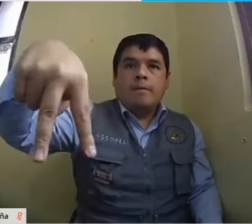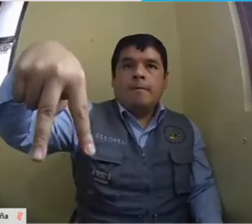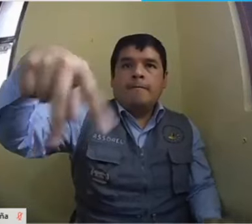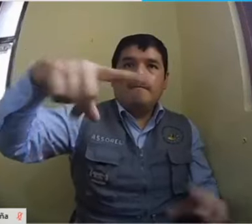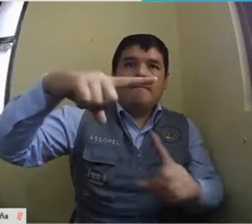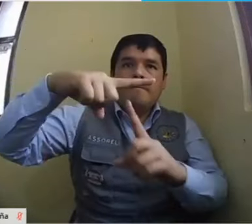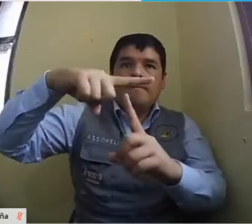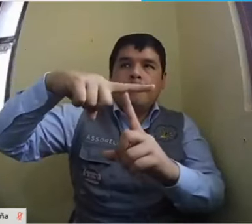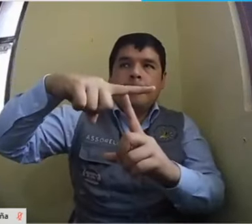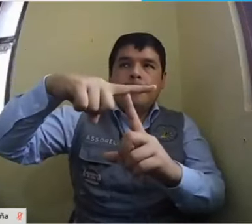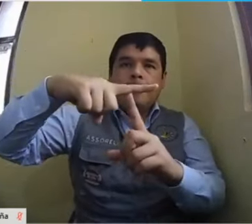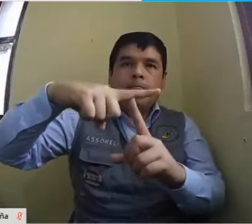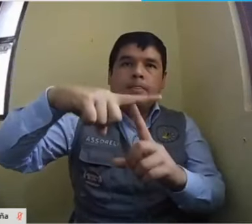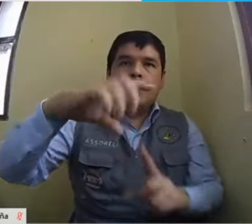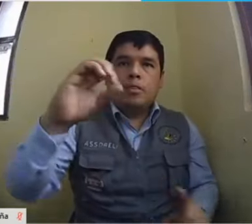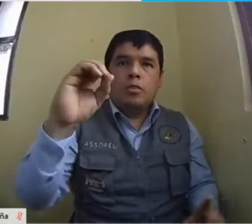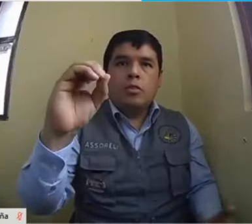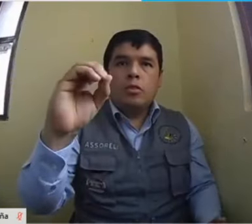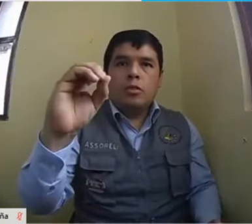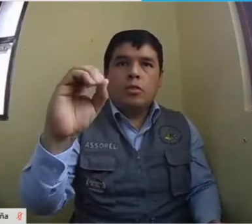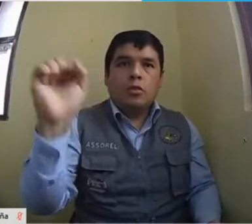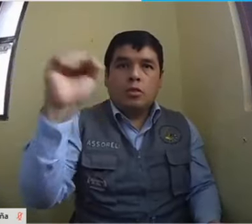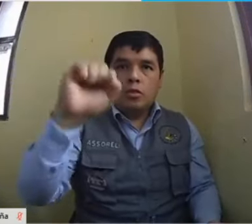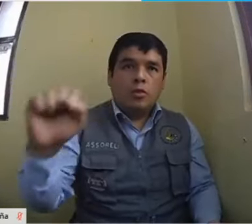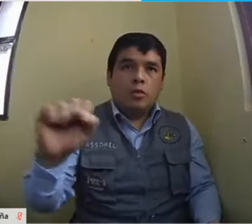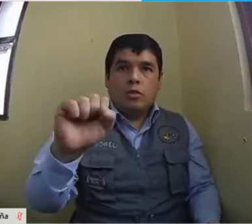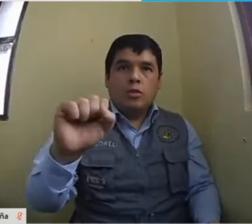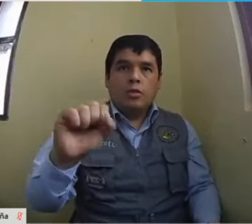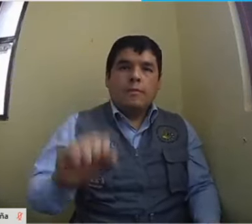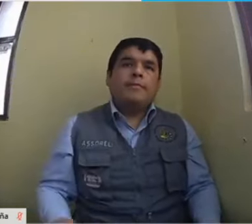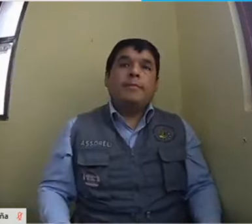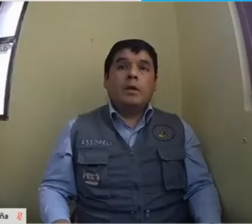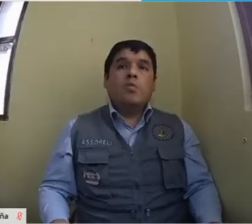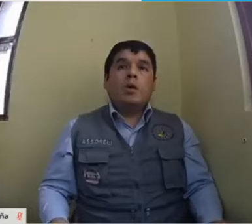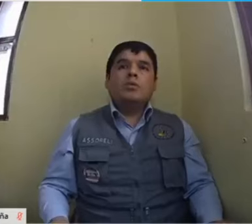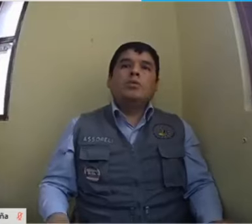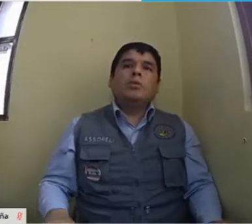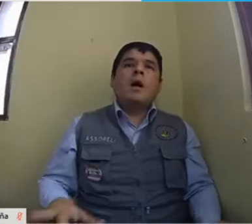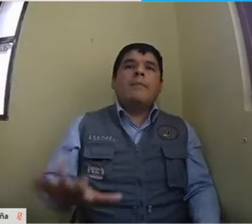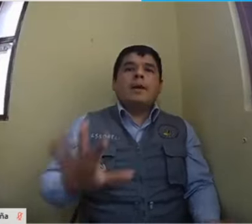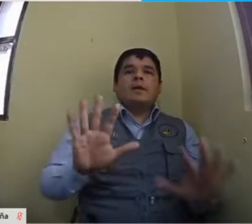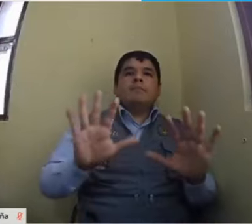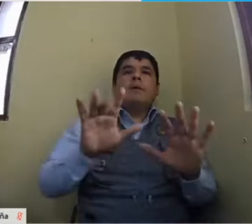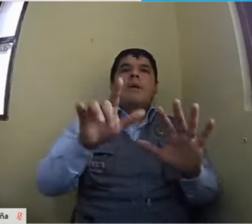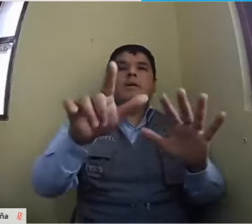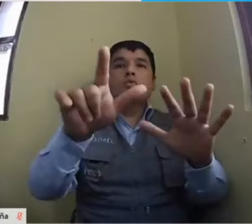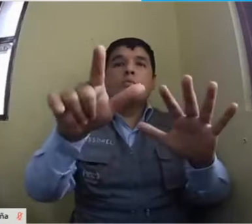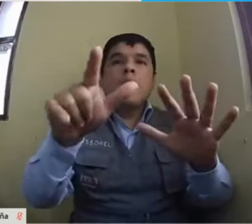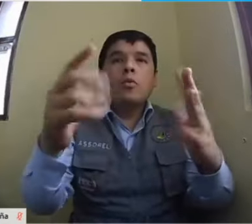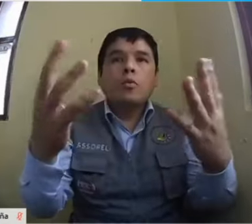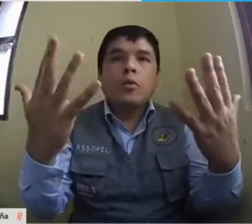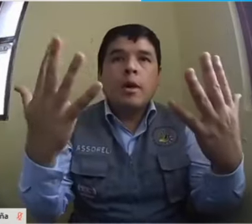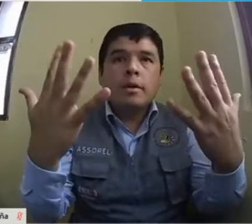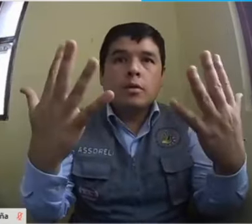La otra pregunta recurrente es ¿cuántos? ¿Cuántos de cantidad?